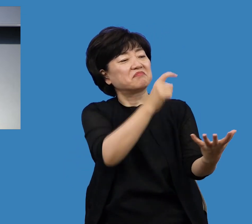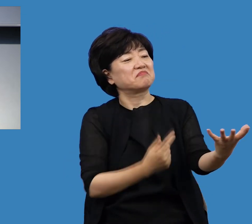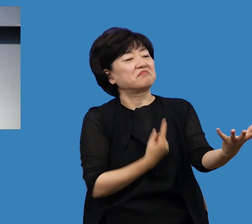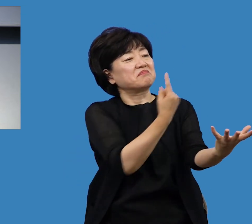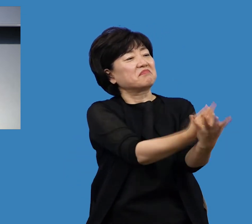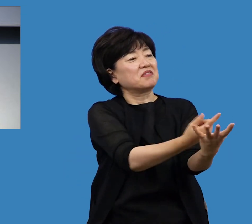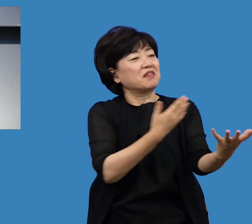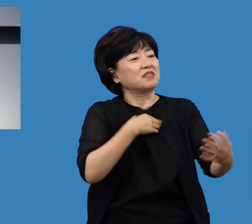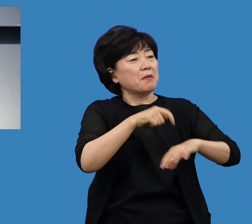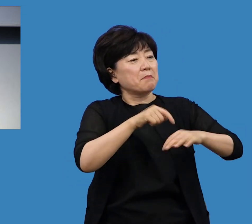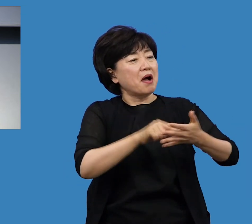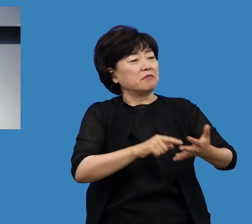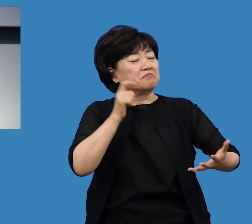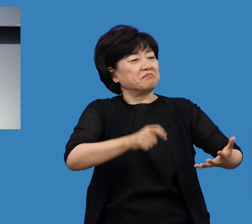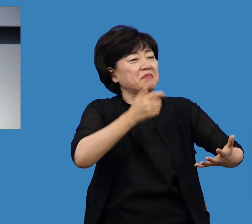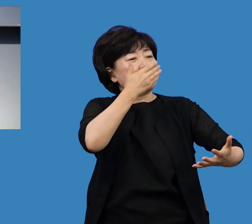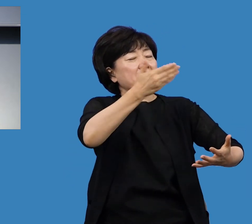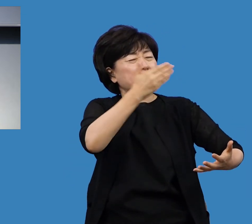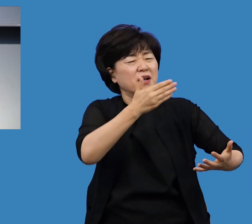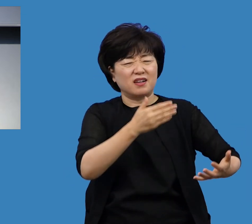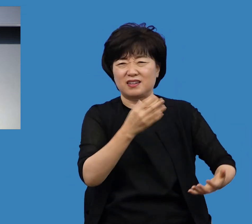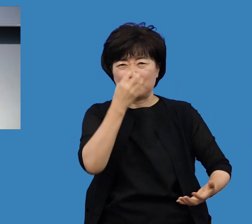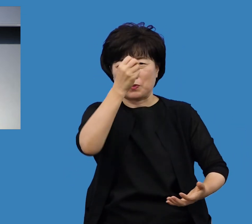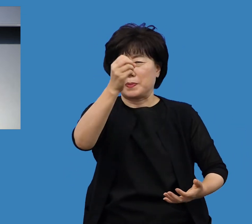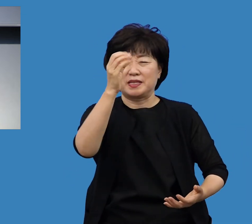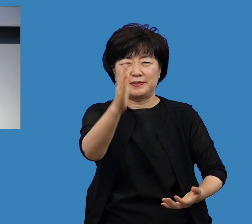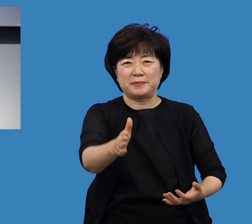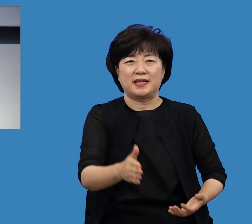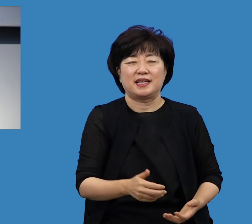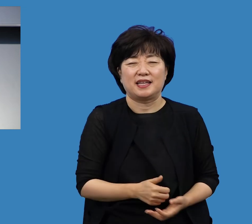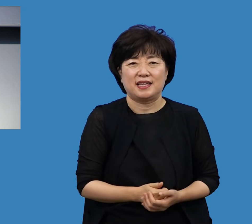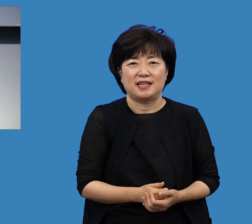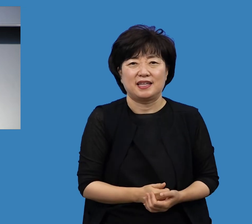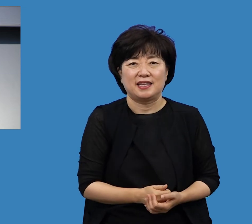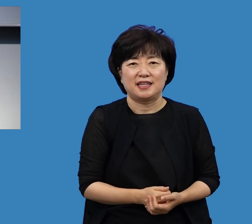막 이딴 교만 떨지 말고,